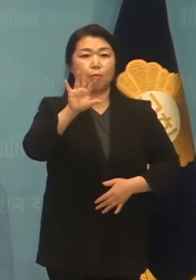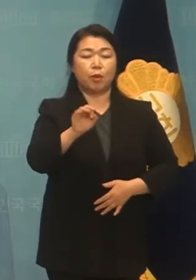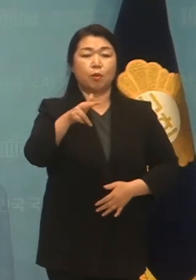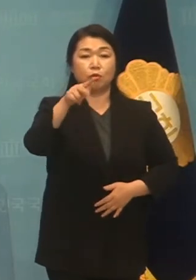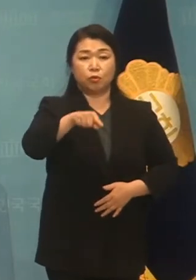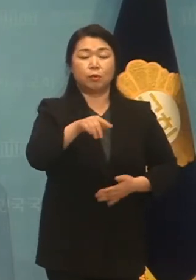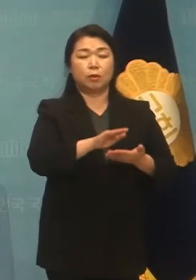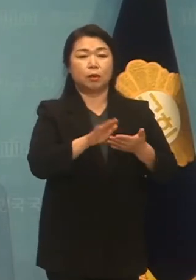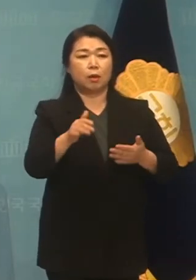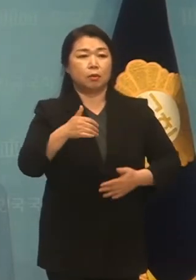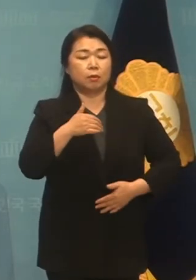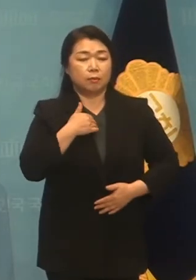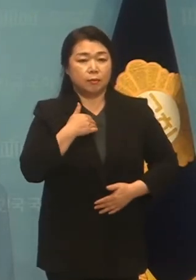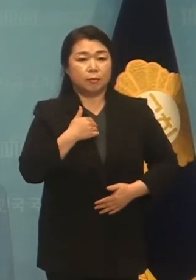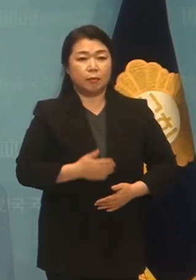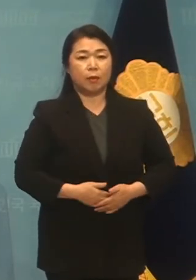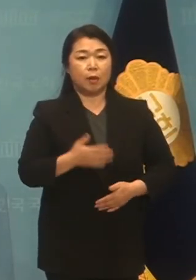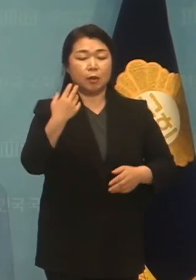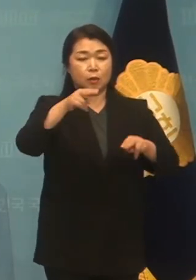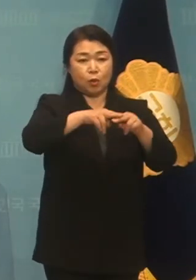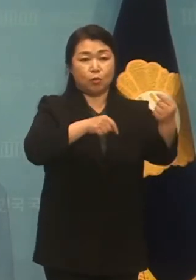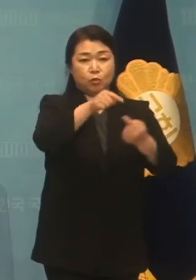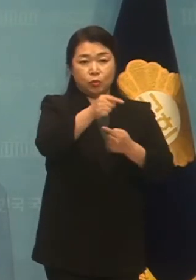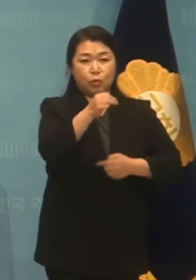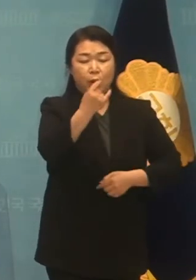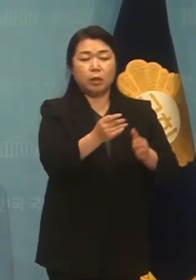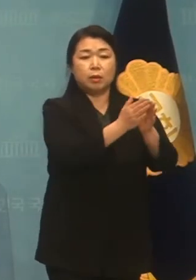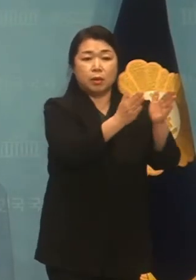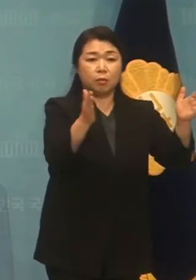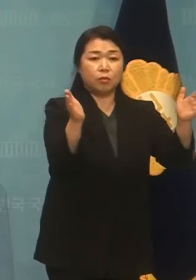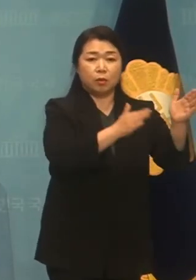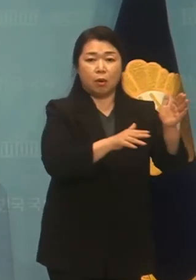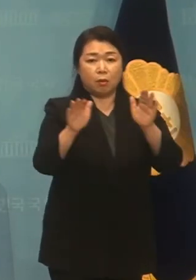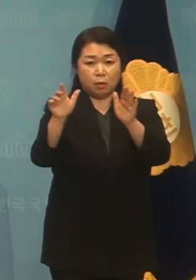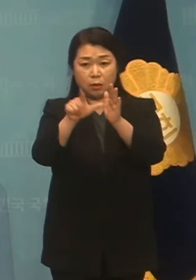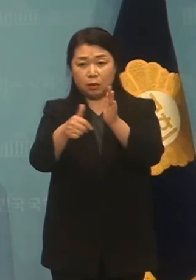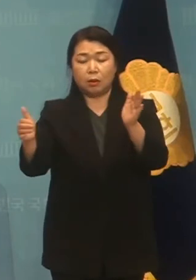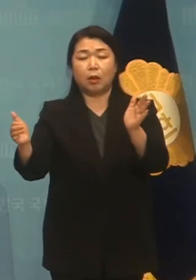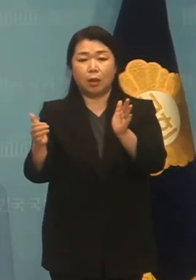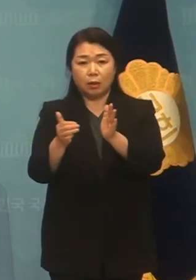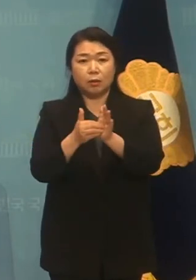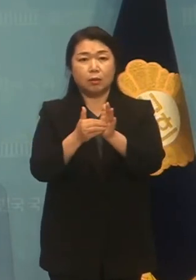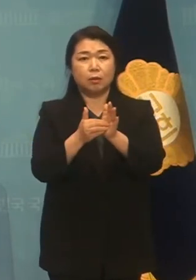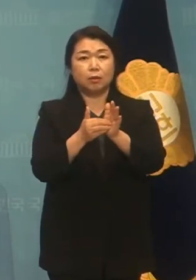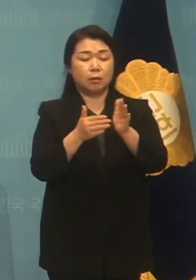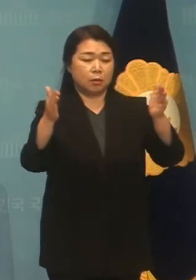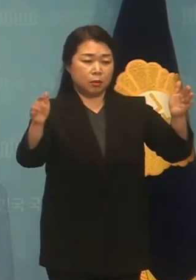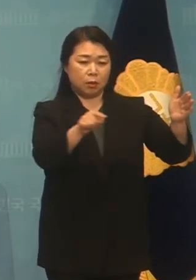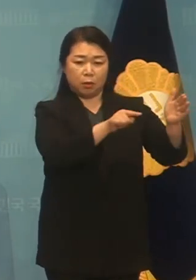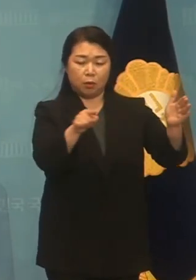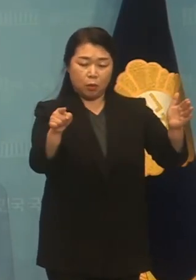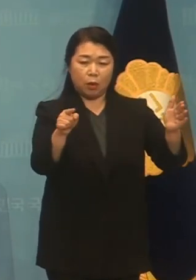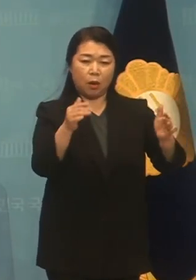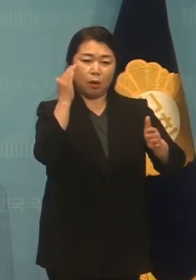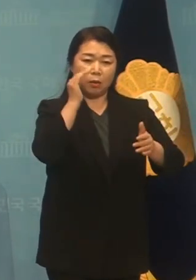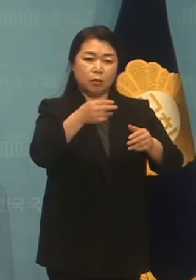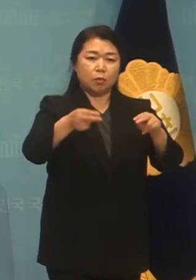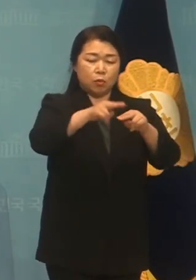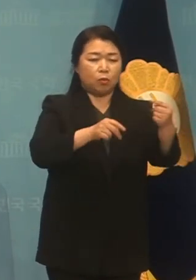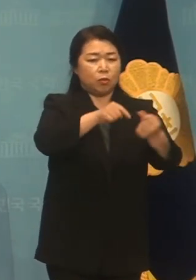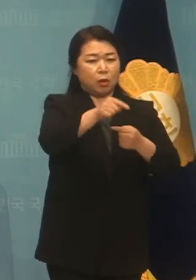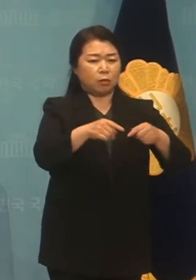의원입니다. 저는 청문회 시작부터 끝날 때까지 청문회가